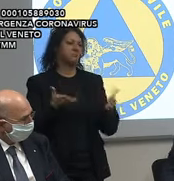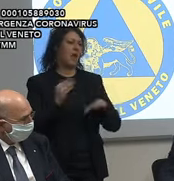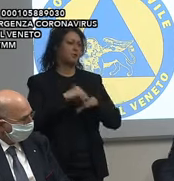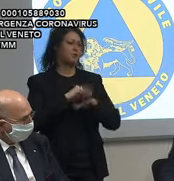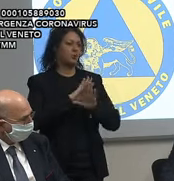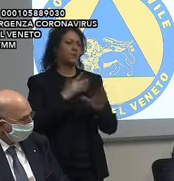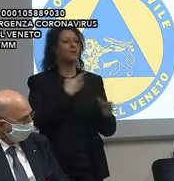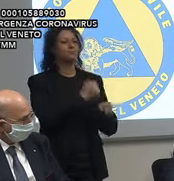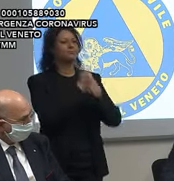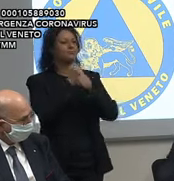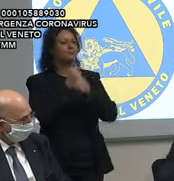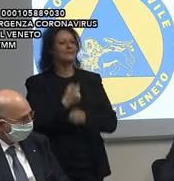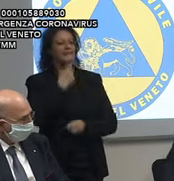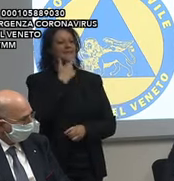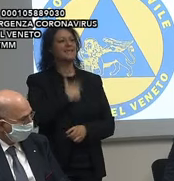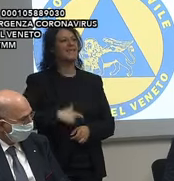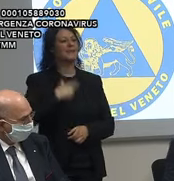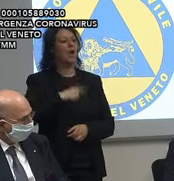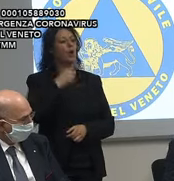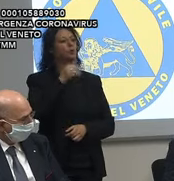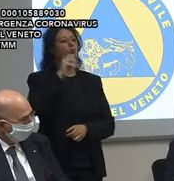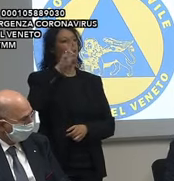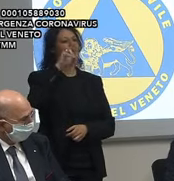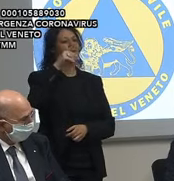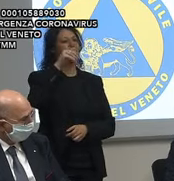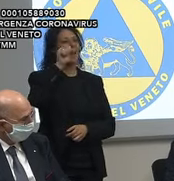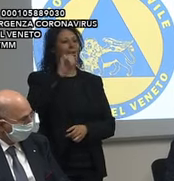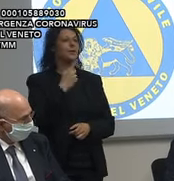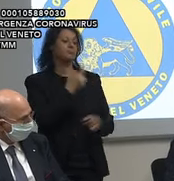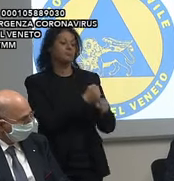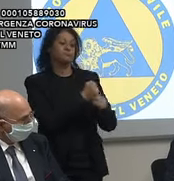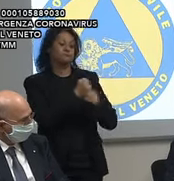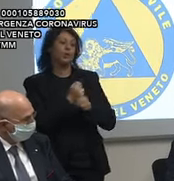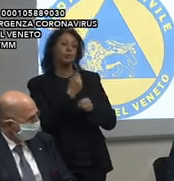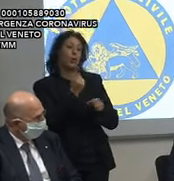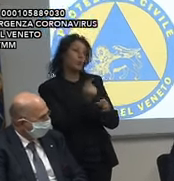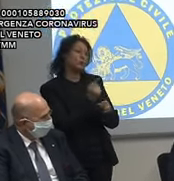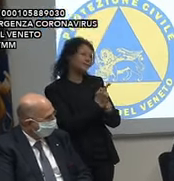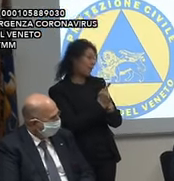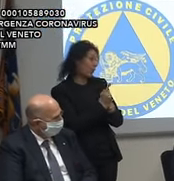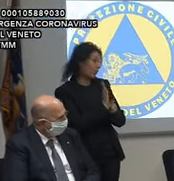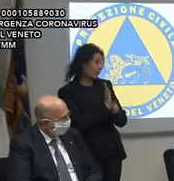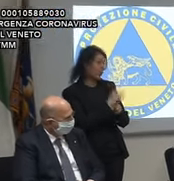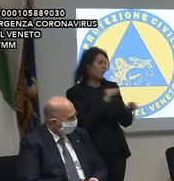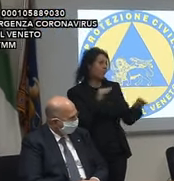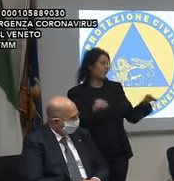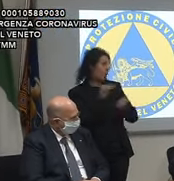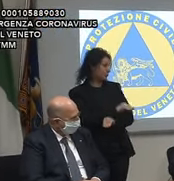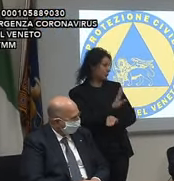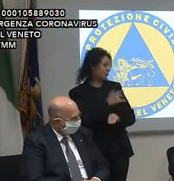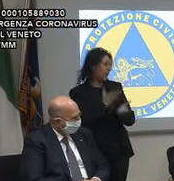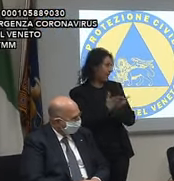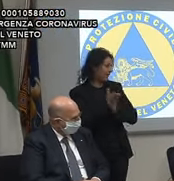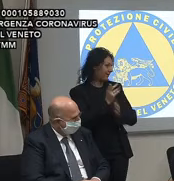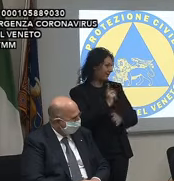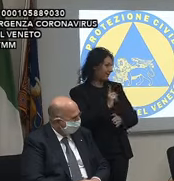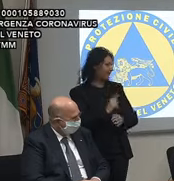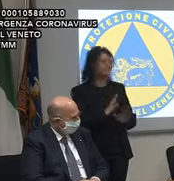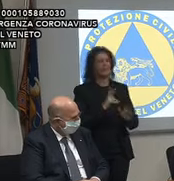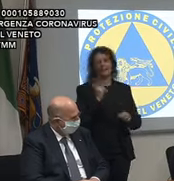sindaco Giordani, quindi cedo il posto, solo momentaneamente. Io che cambio, tranquillo, non lasciate il mio